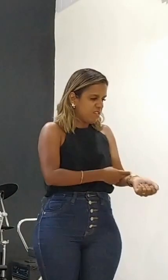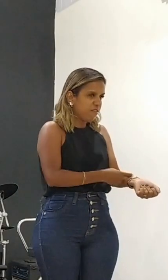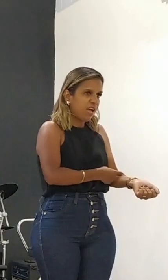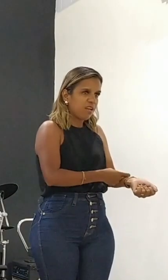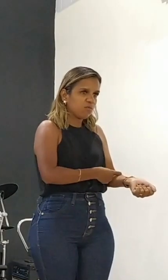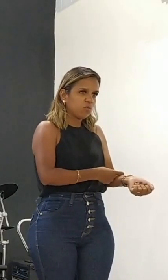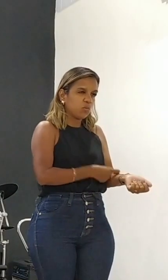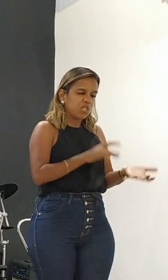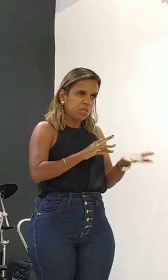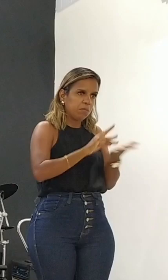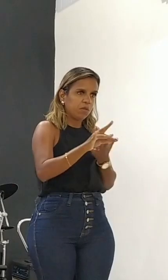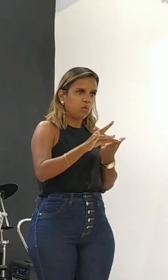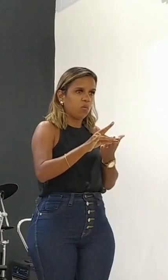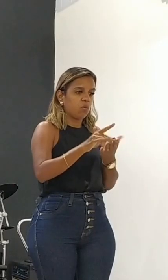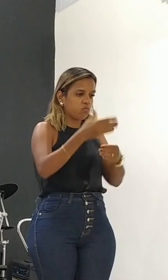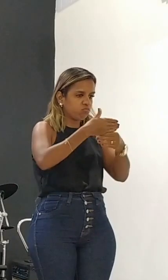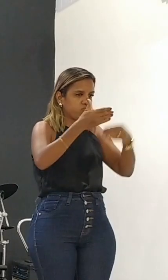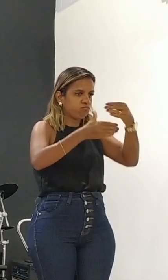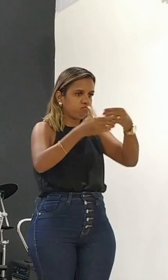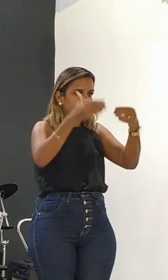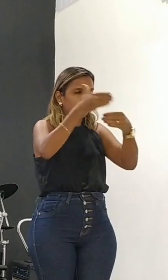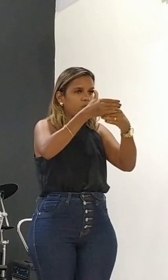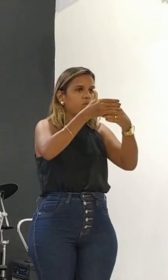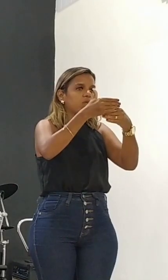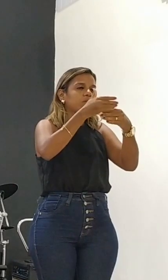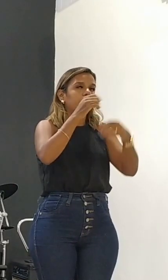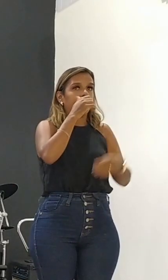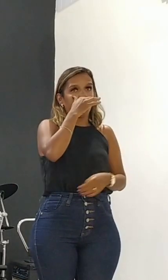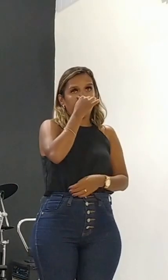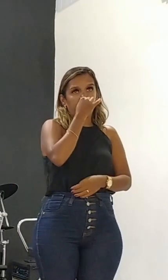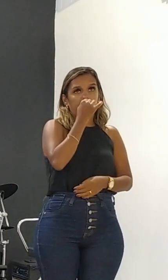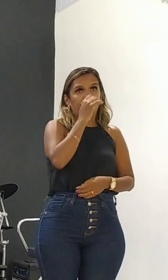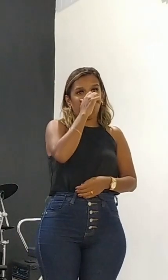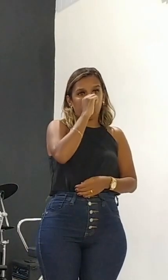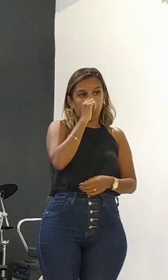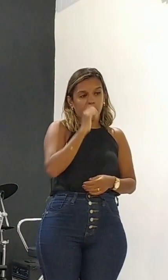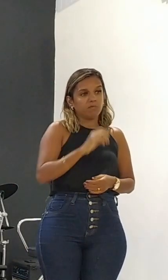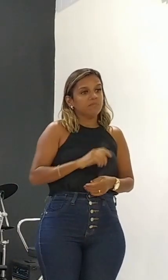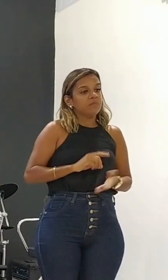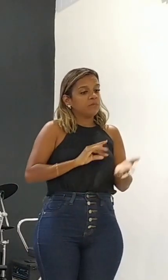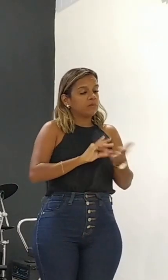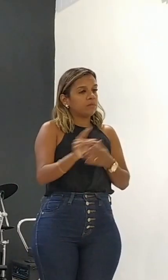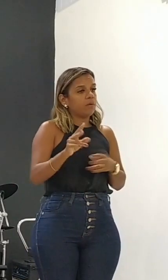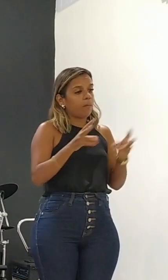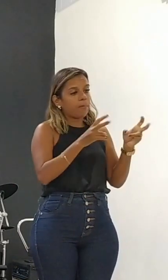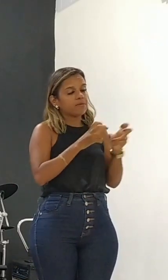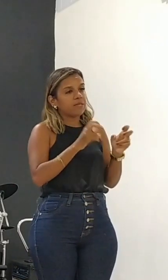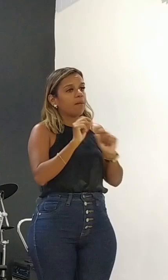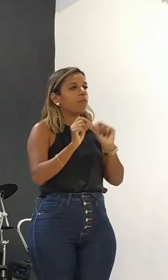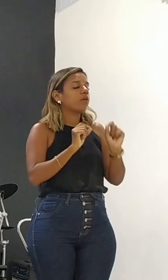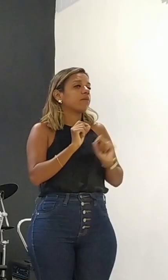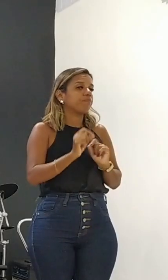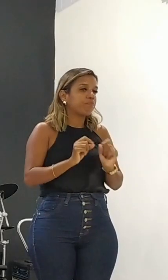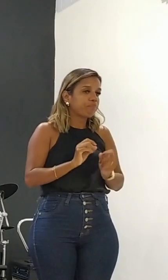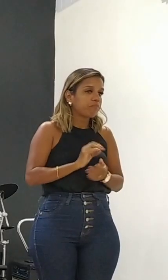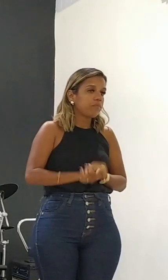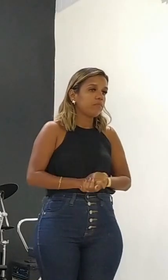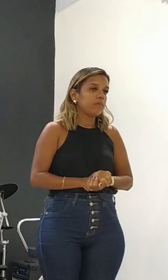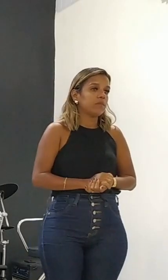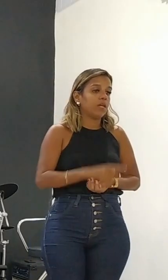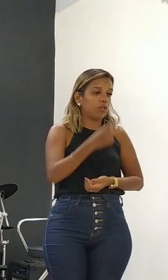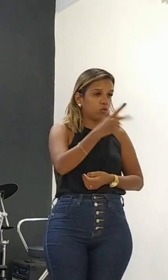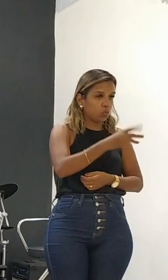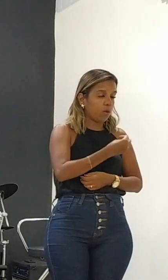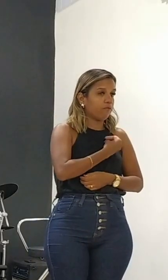né? Quando os teus muros eles vão subindo, quando o inimigo vê que os muros da tua vida, que os muros da